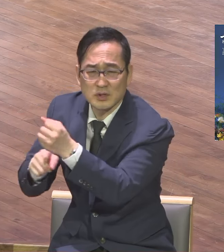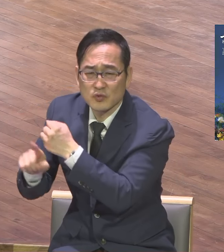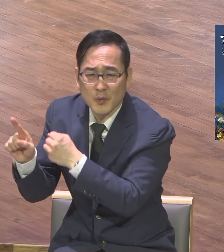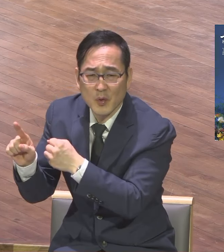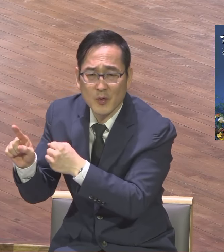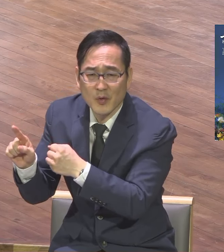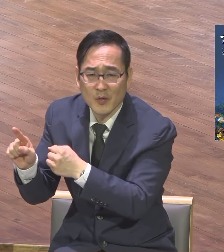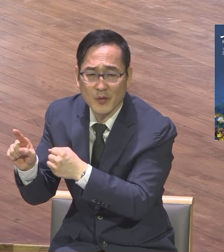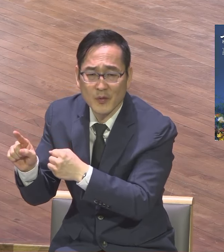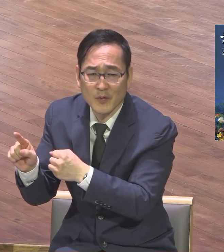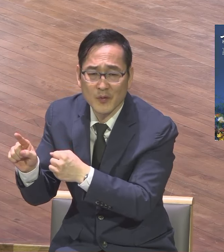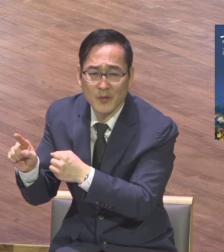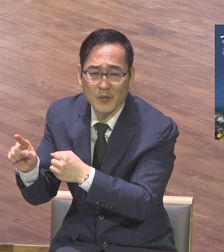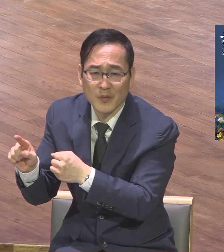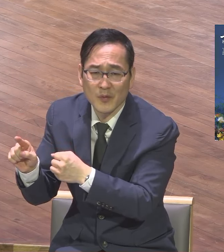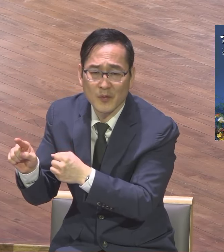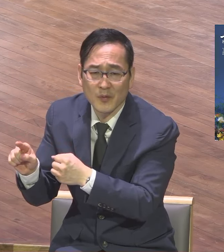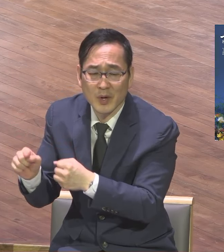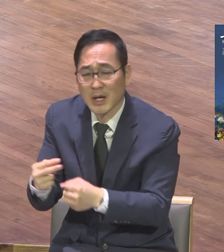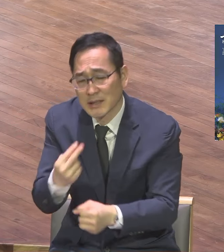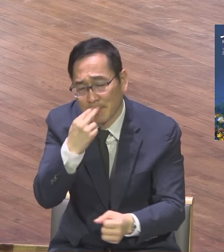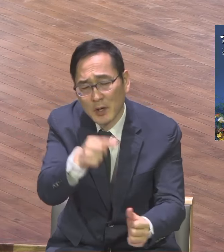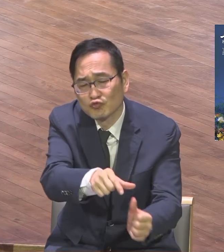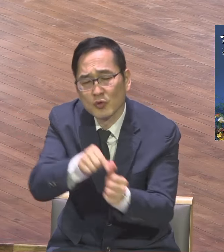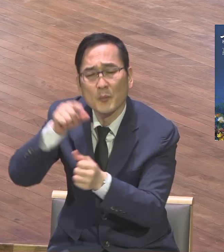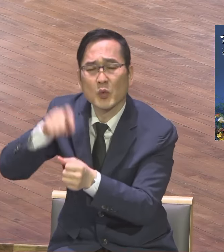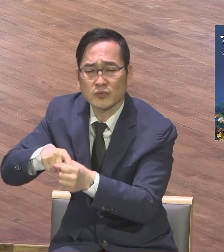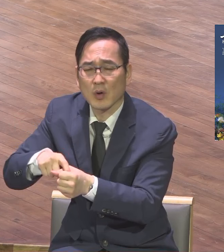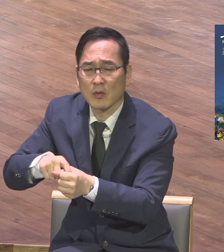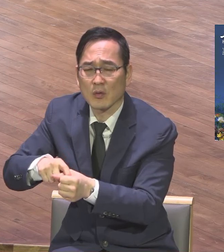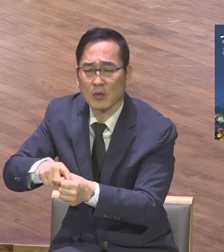없어요. 하나입니다. 생명을 살리기 위해서.